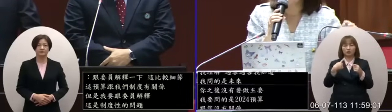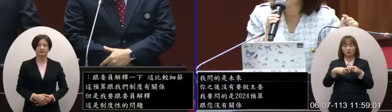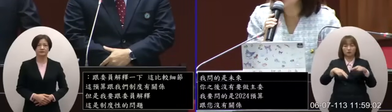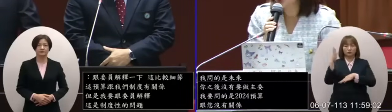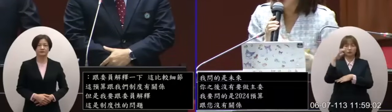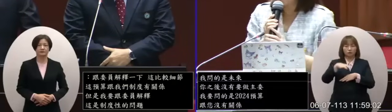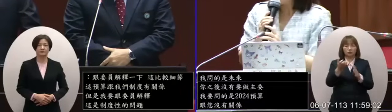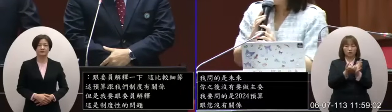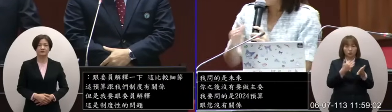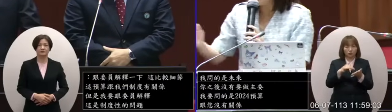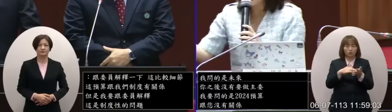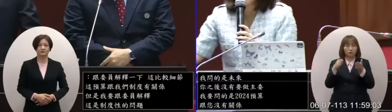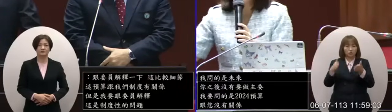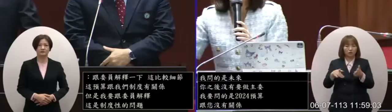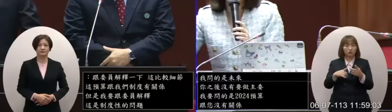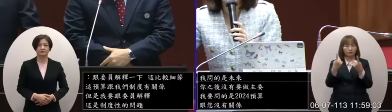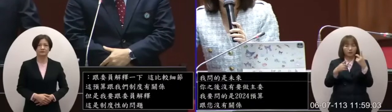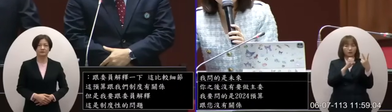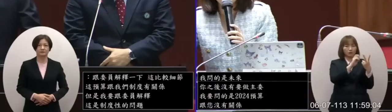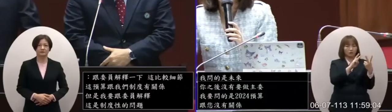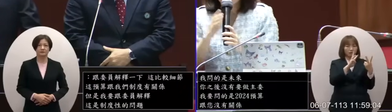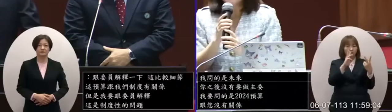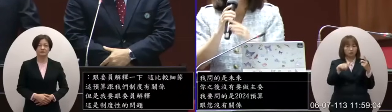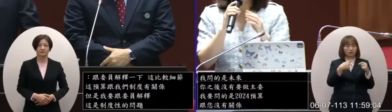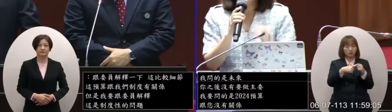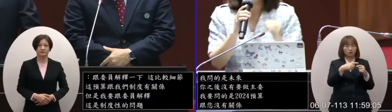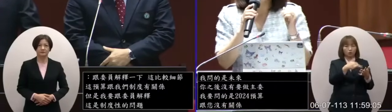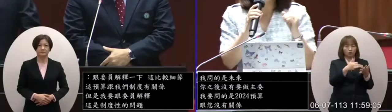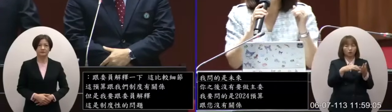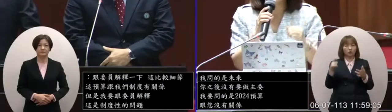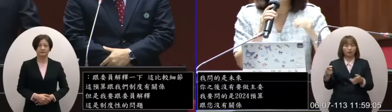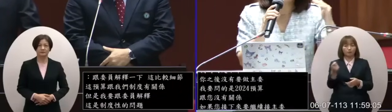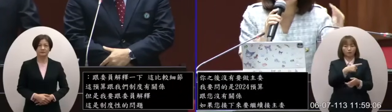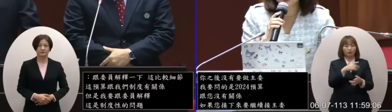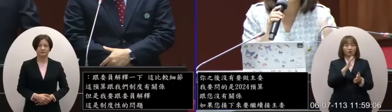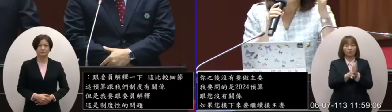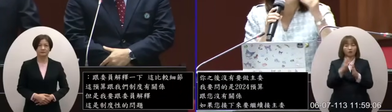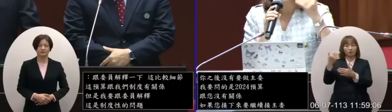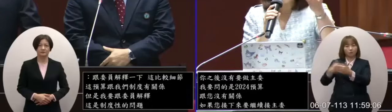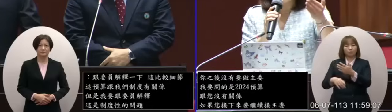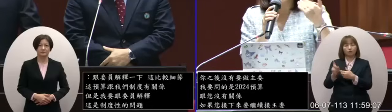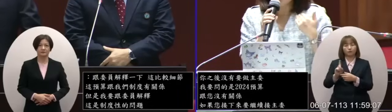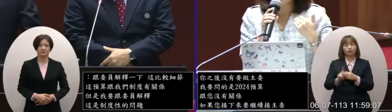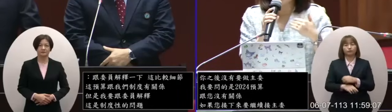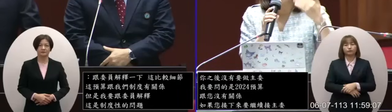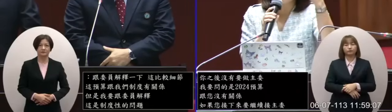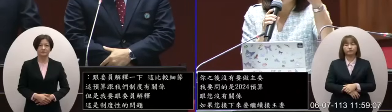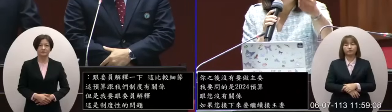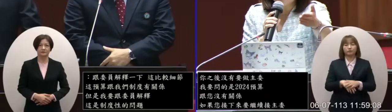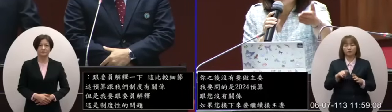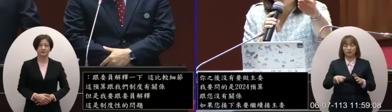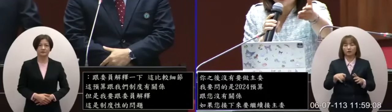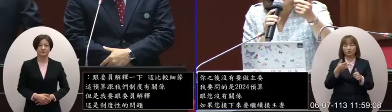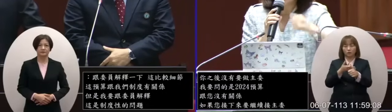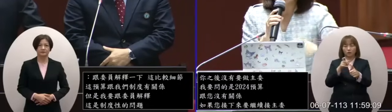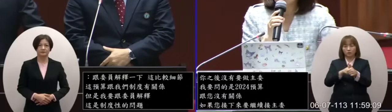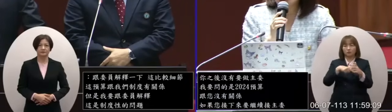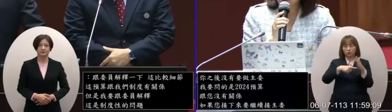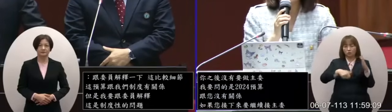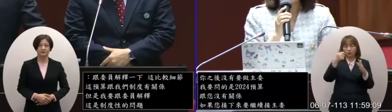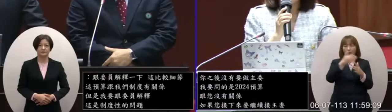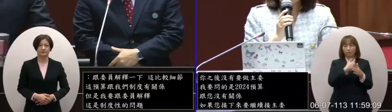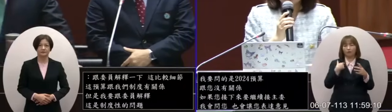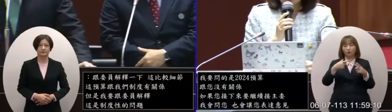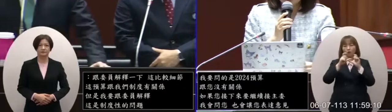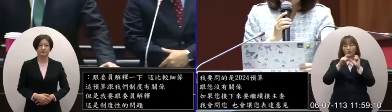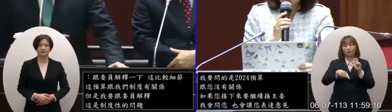行政院的预算会比2023年高，还是会比2023年低？这个问题只有我们的院长能够帮我